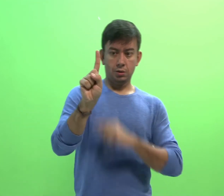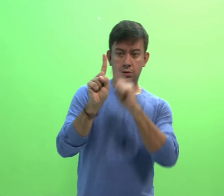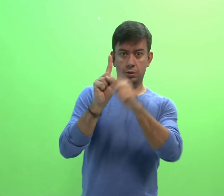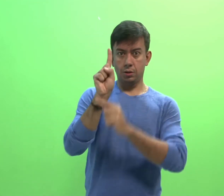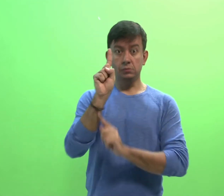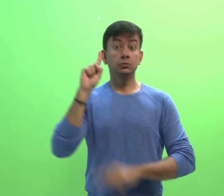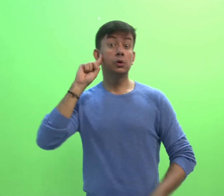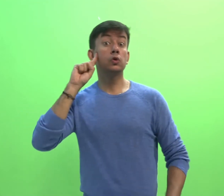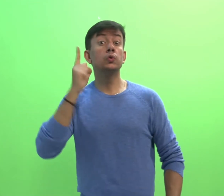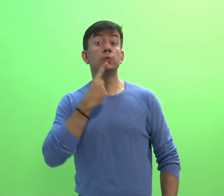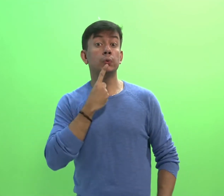surdo.